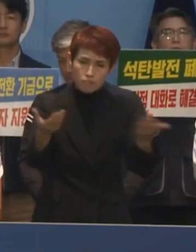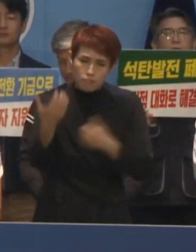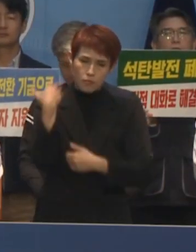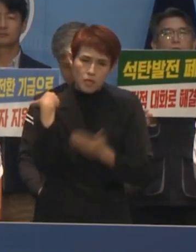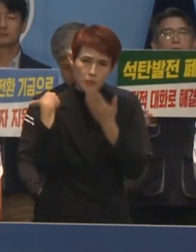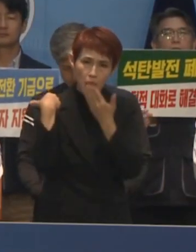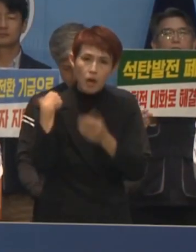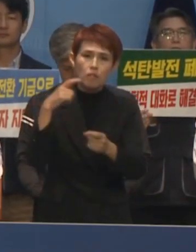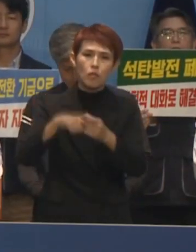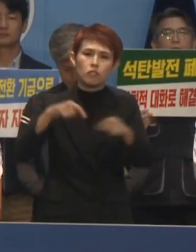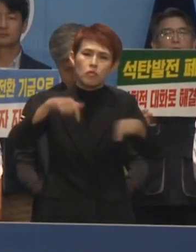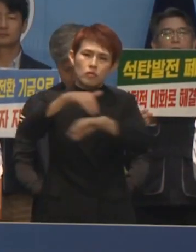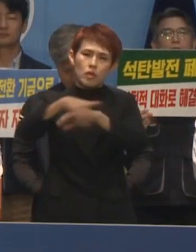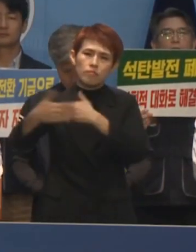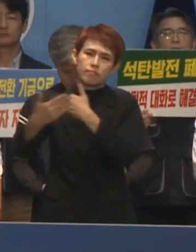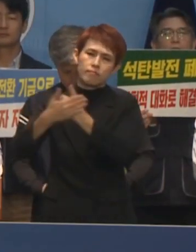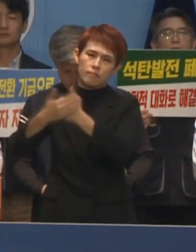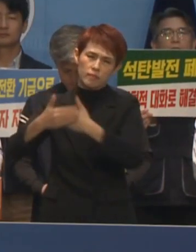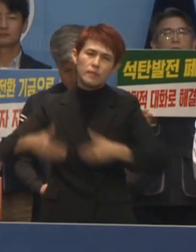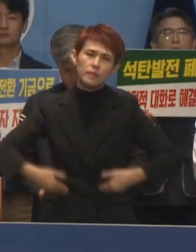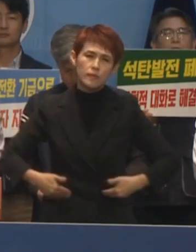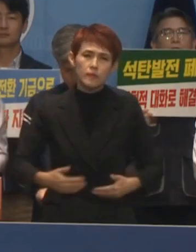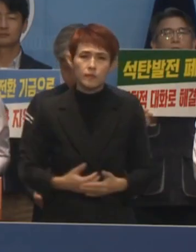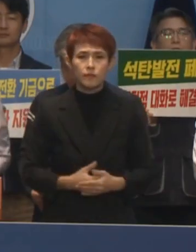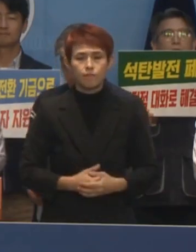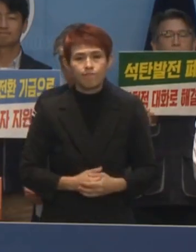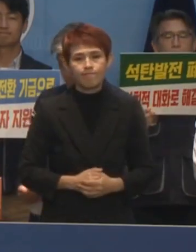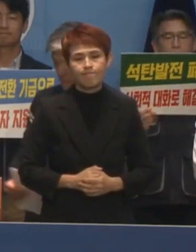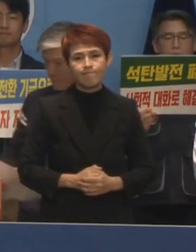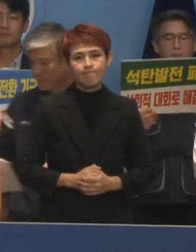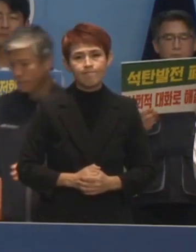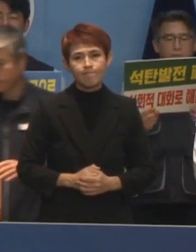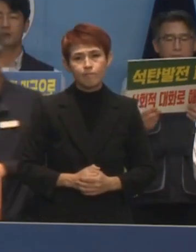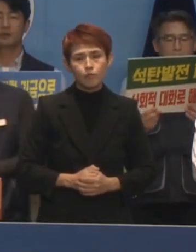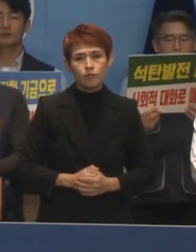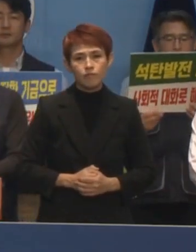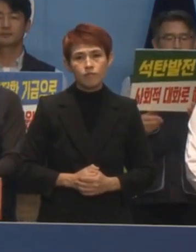있도록 정책적 지원이 절실합니다.